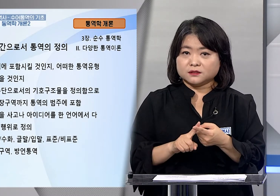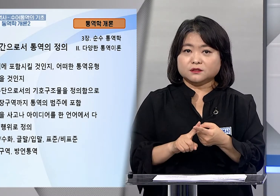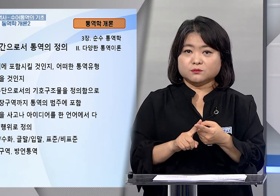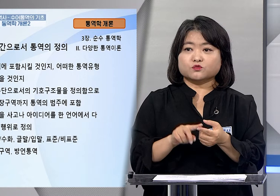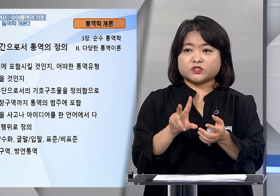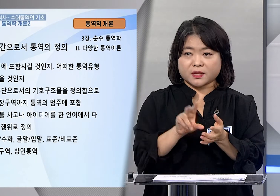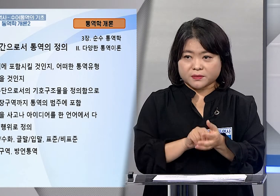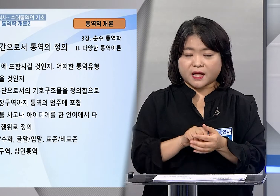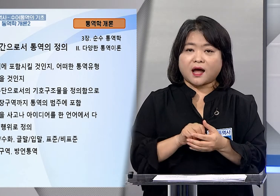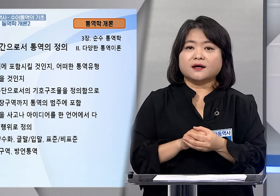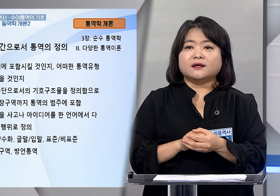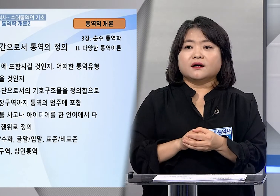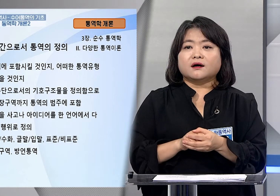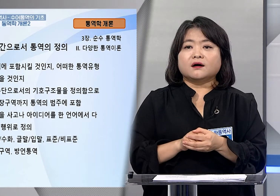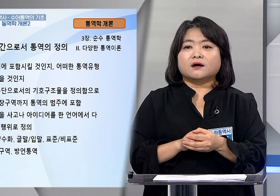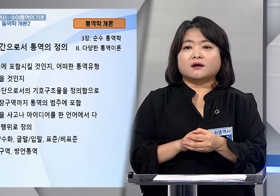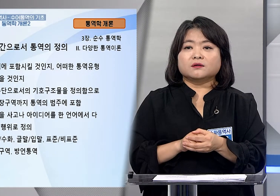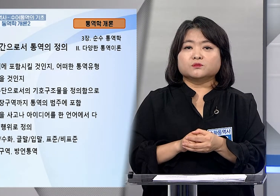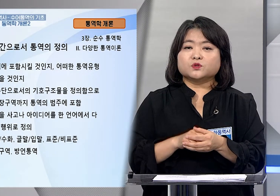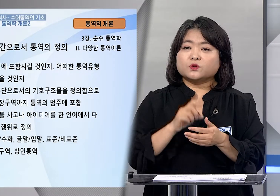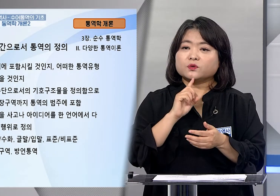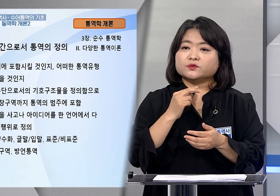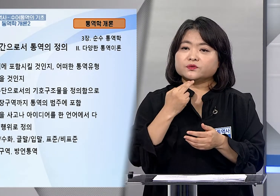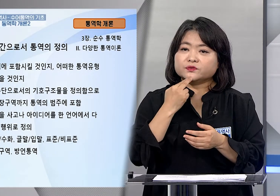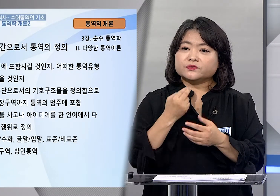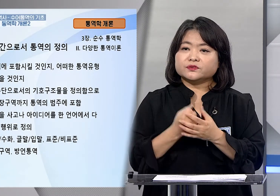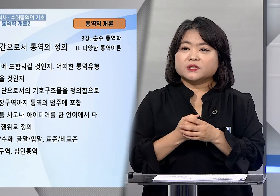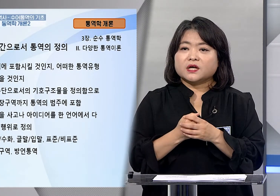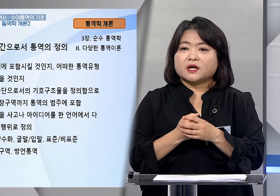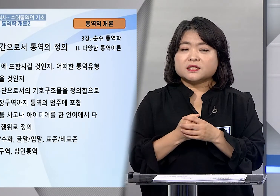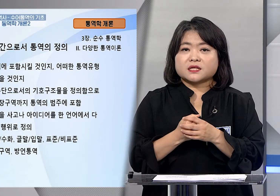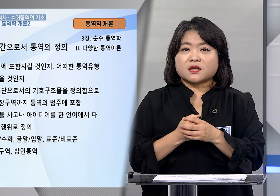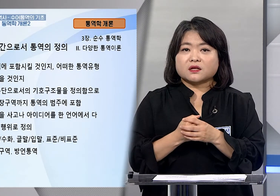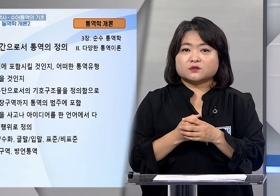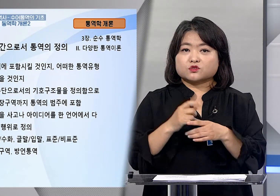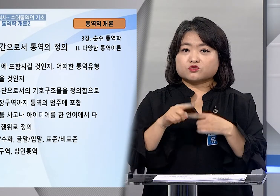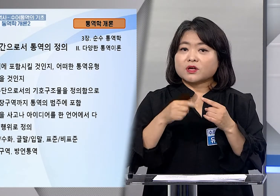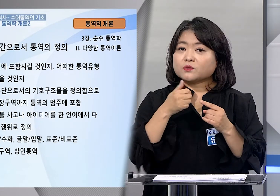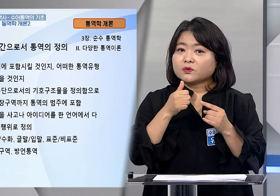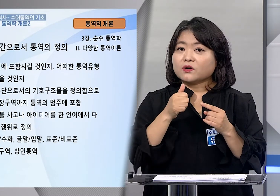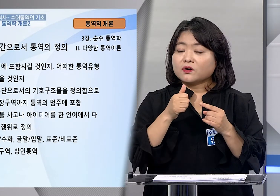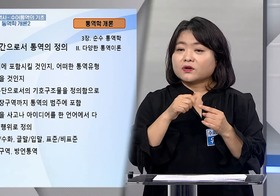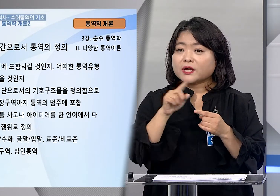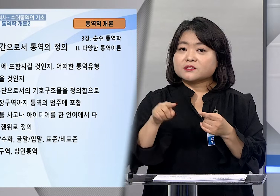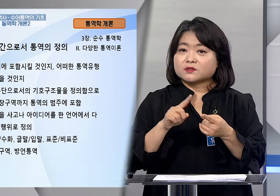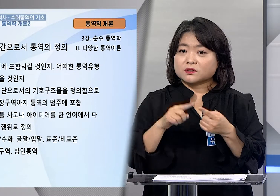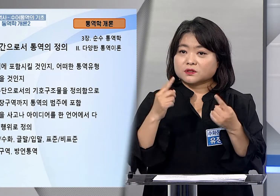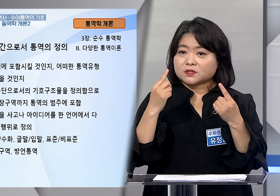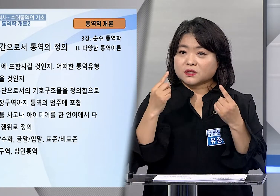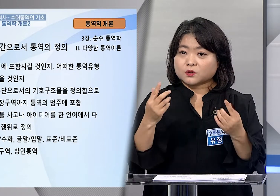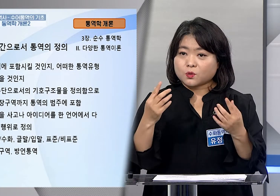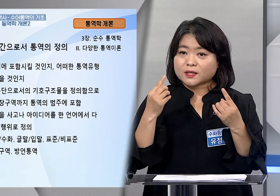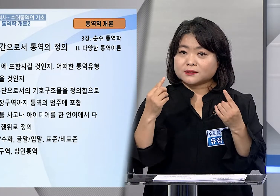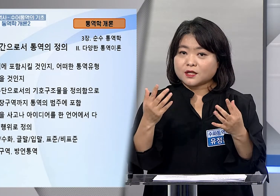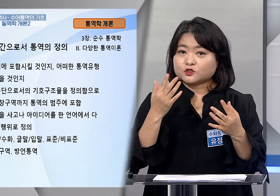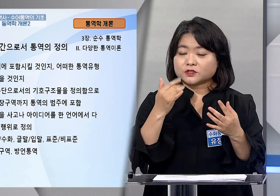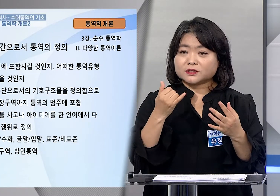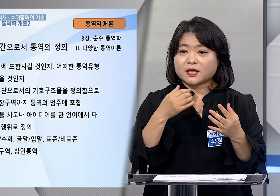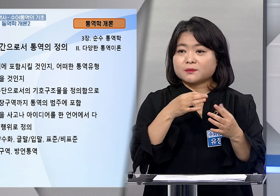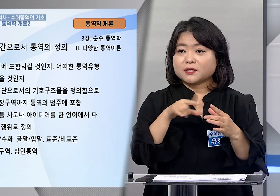문제입니다. 물론 수화 통역에 있어서는 그런 게 확실할 수 있는데 일반